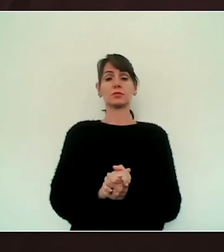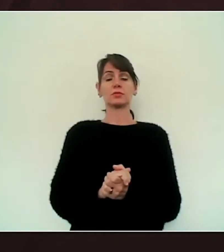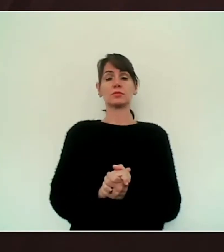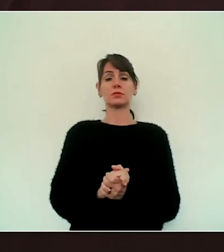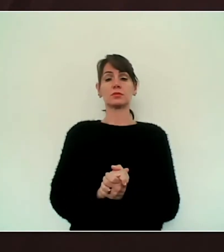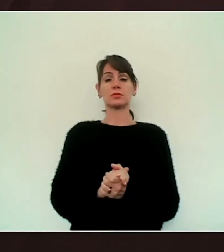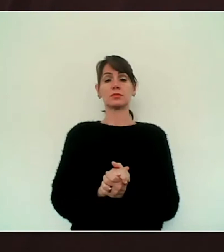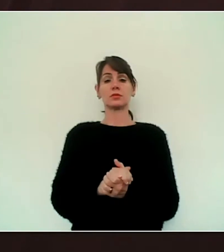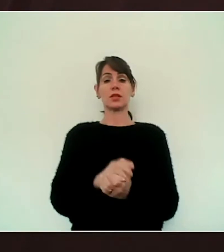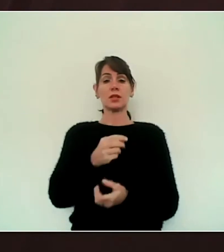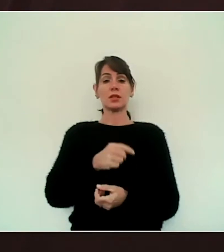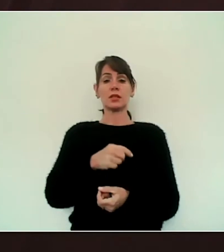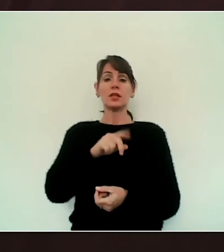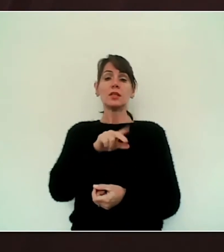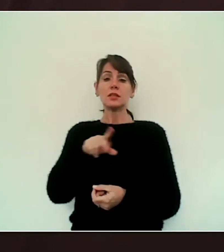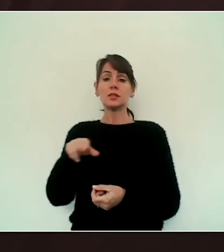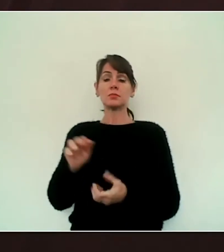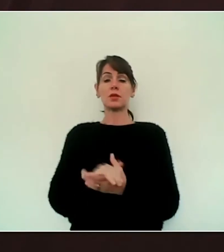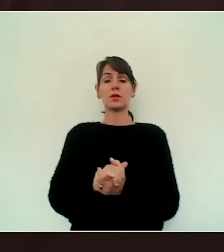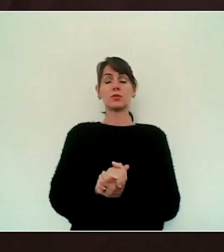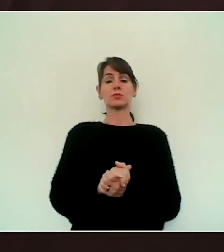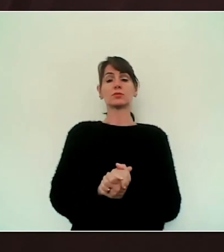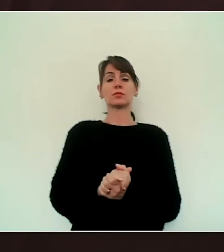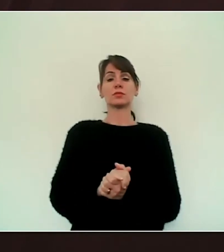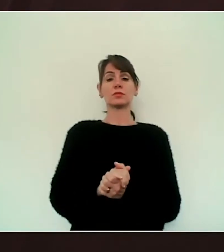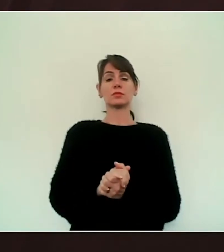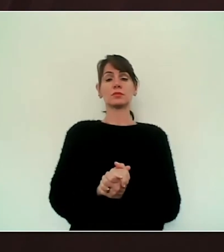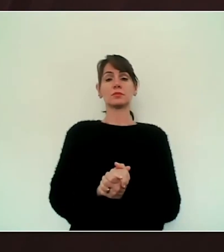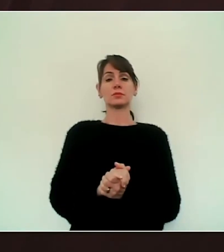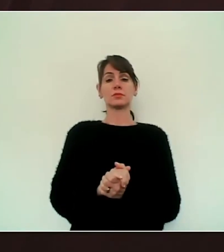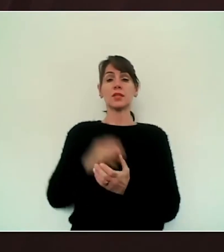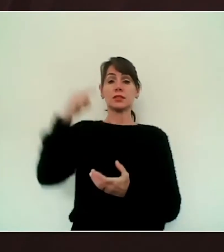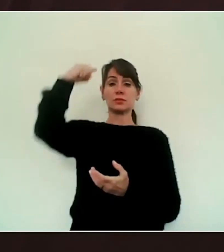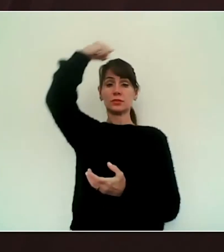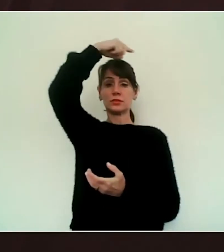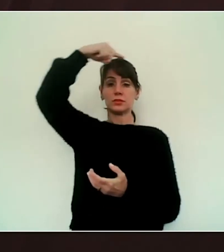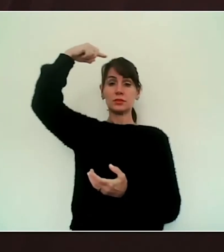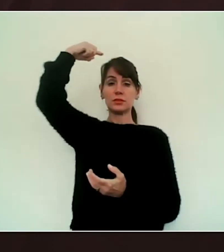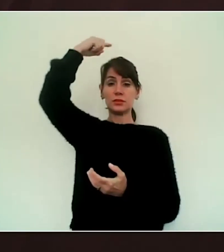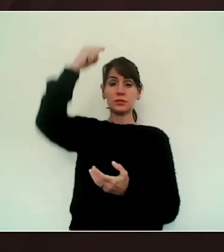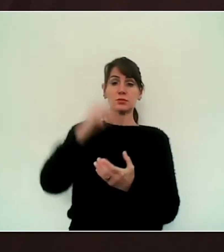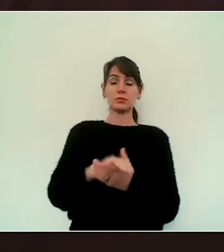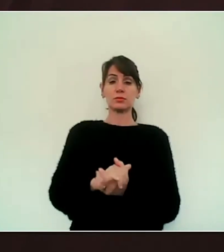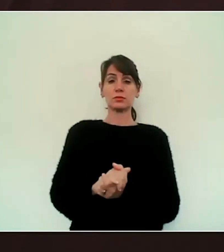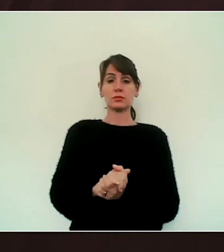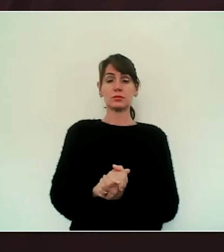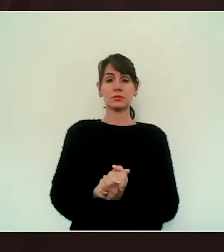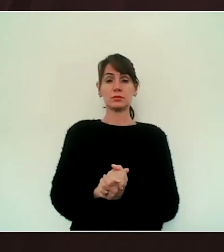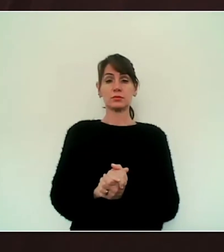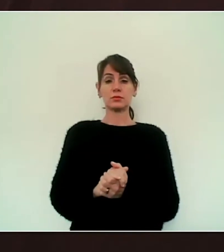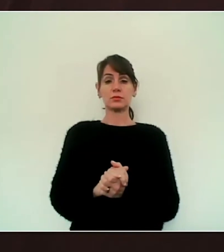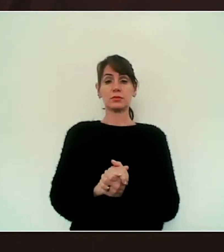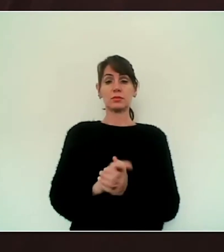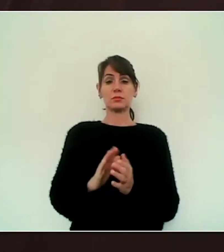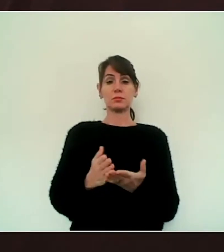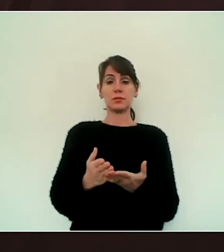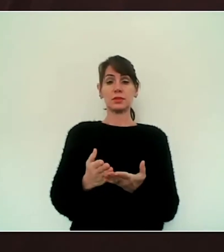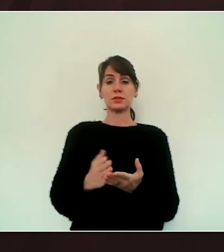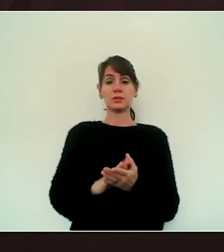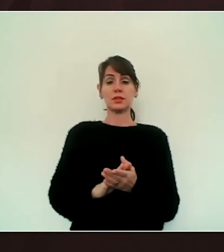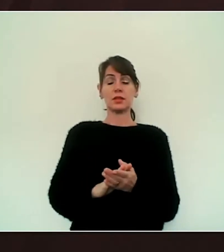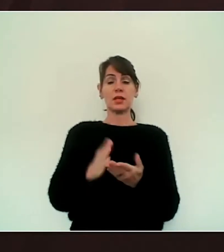presbíteros e diáconos para o clero. Vocês entenderam? Para o clero. E o restante são leigos,